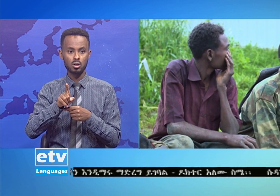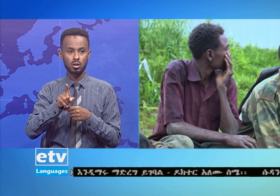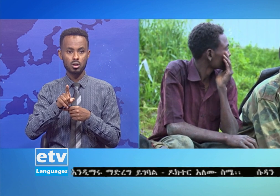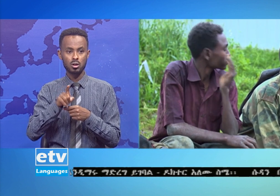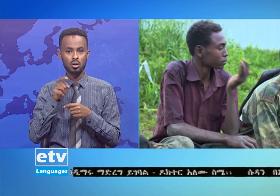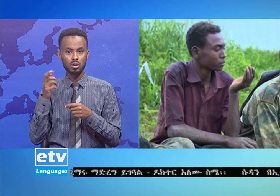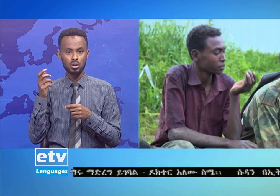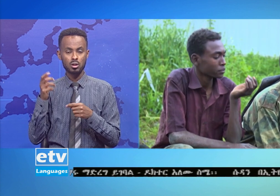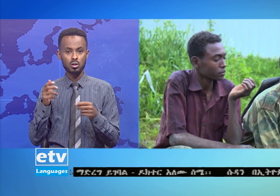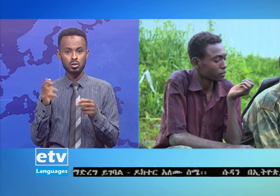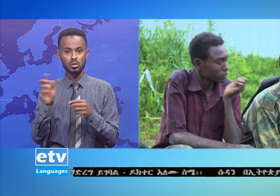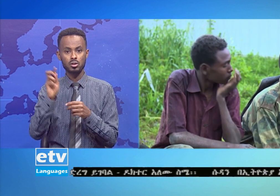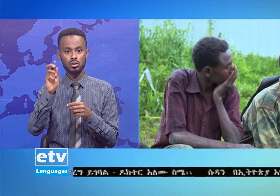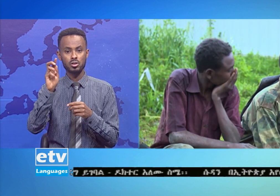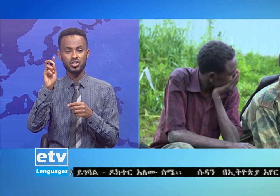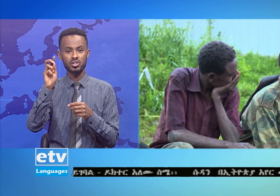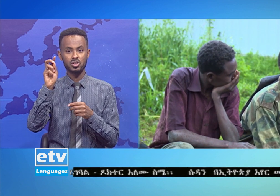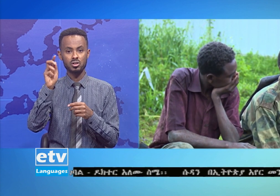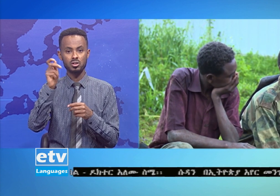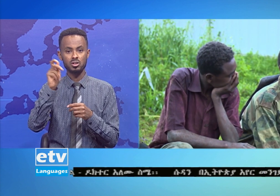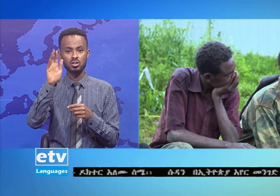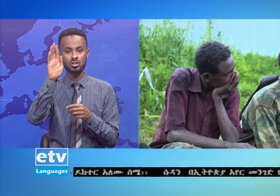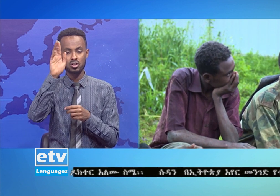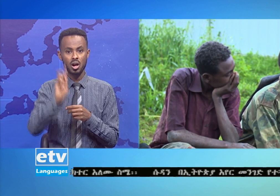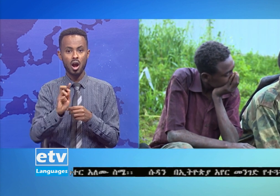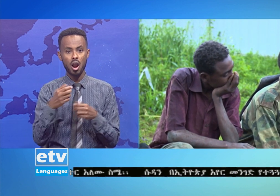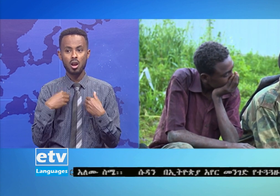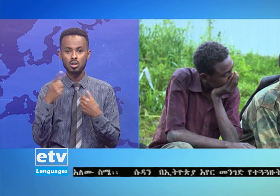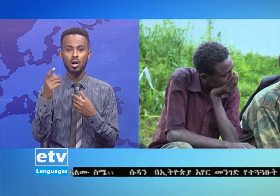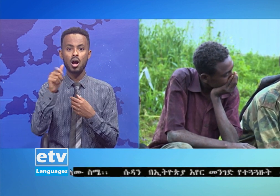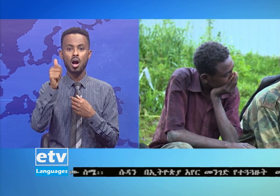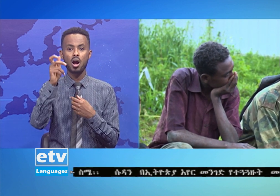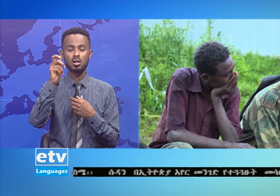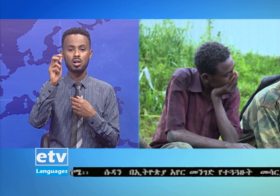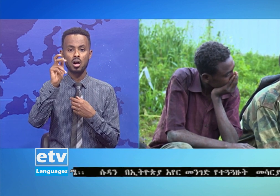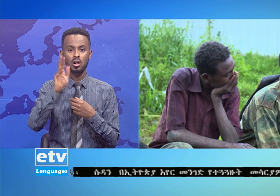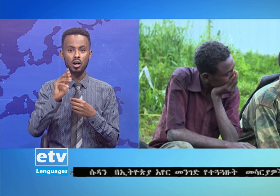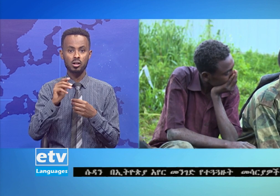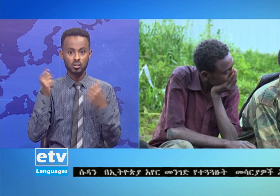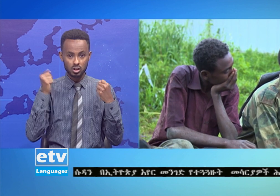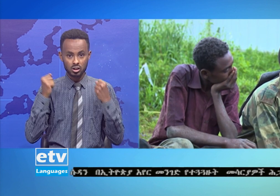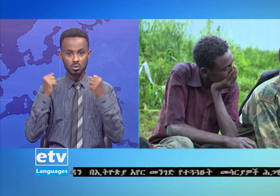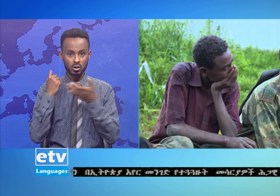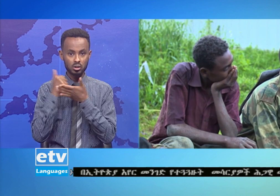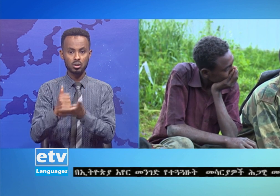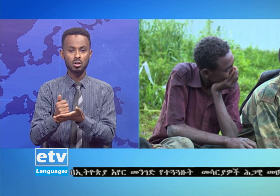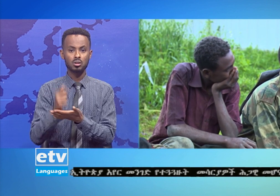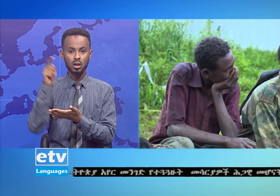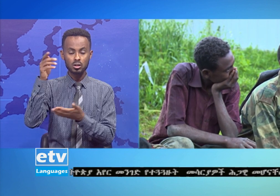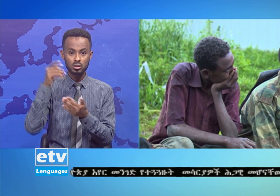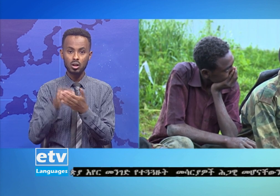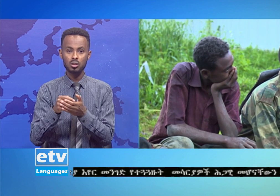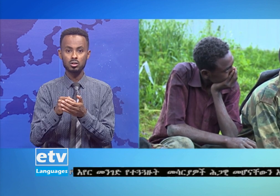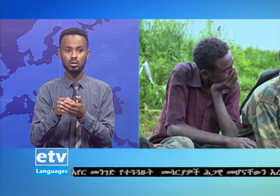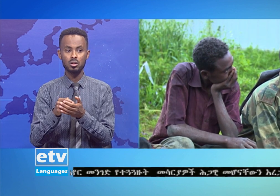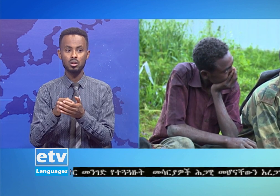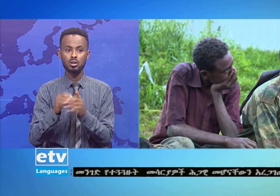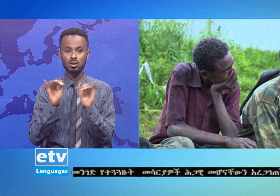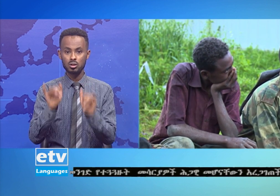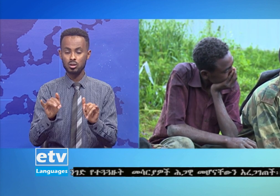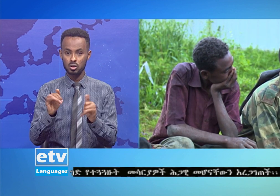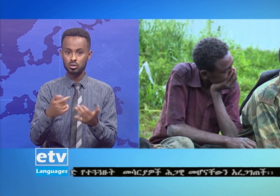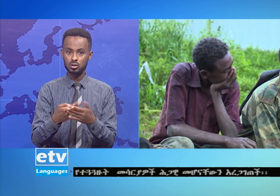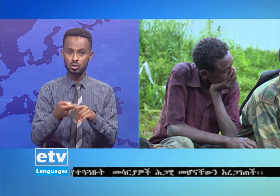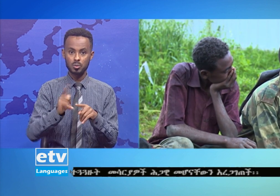የድሽቃ አስቃጥላለ አዳርቃ ያደረሳችሁ ትመለሳላችሁ አለን። እሺ ብለን ተሸክመን ስንሄድ አዳርቃን ስንደር፣ ከዛ እኛ